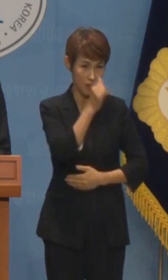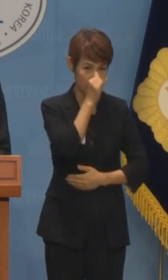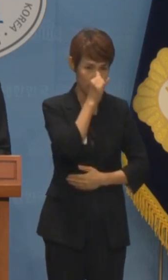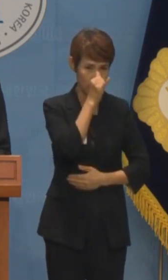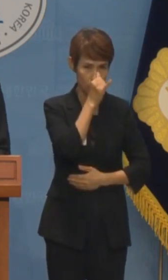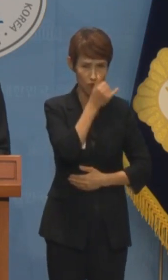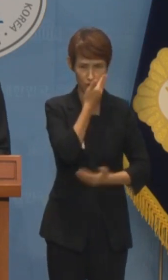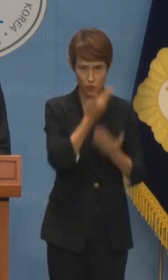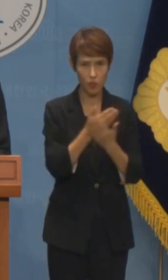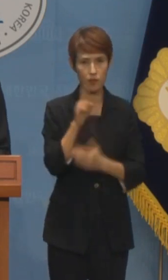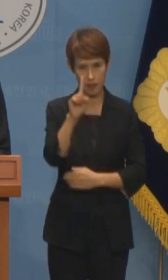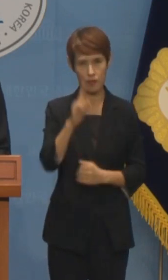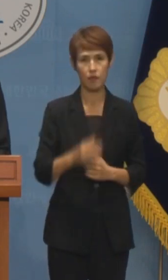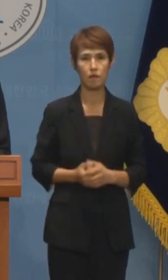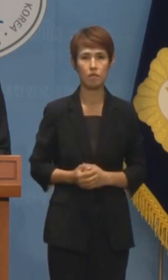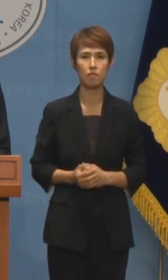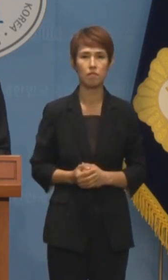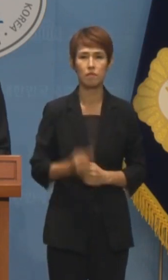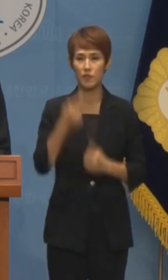검찰이 훼손한